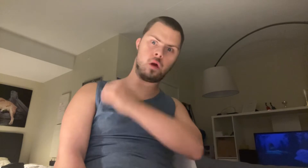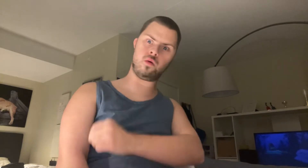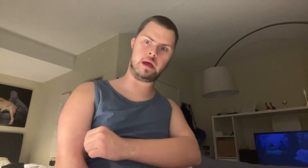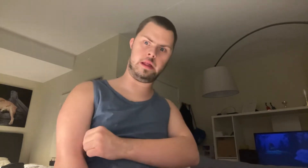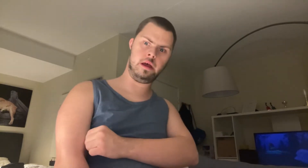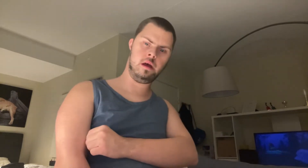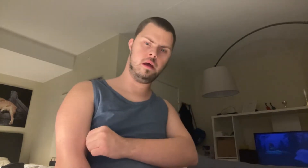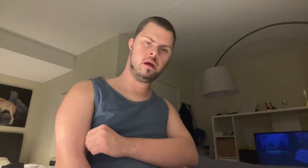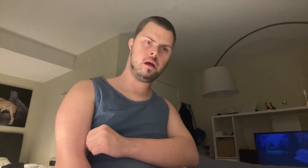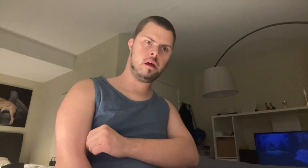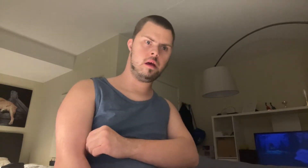1 000